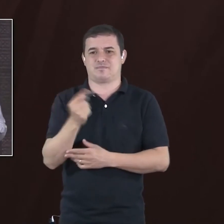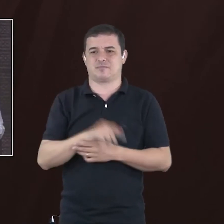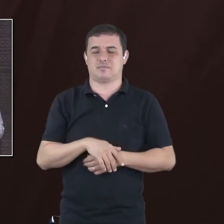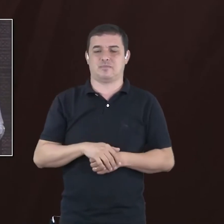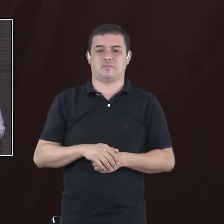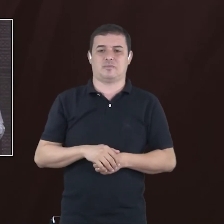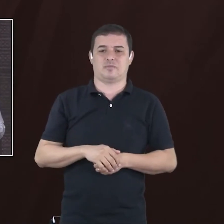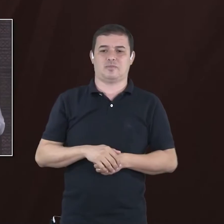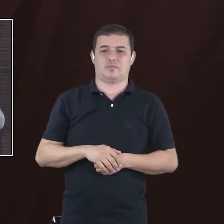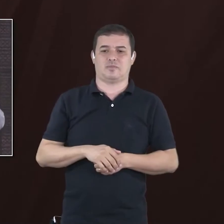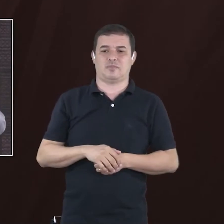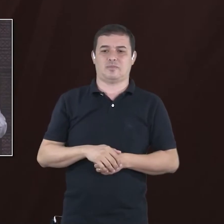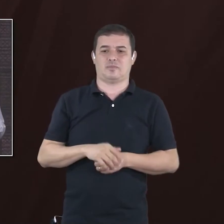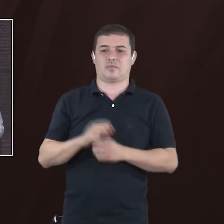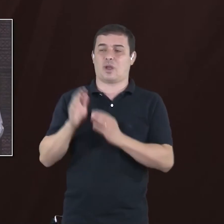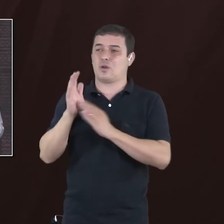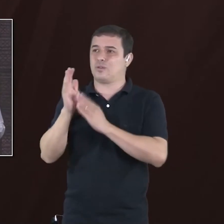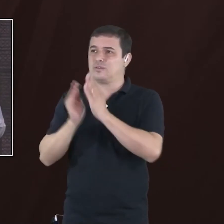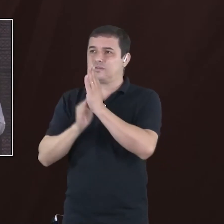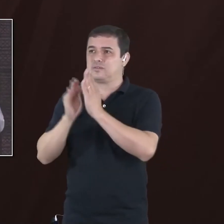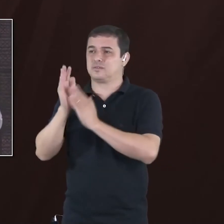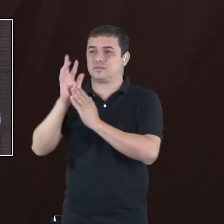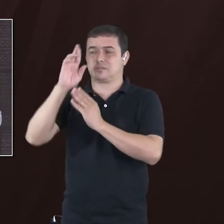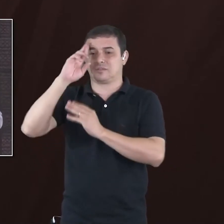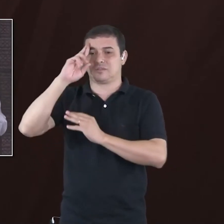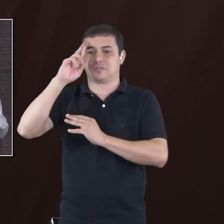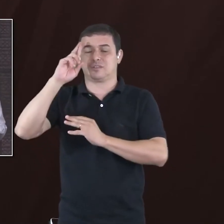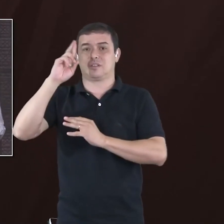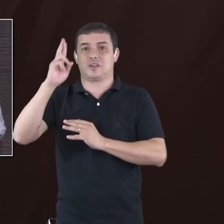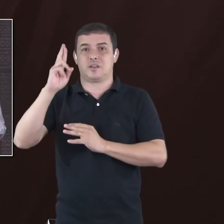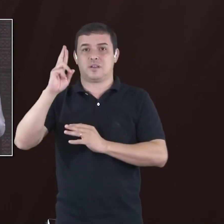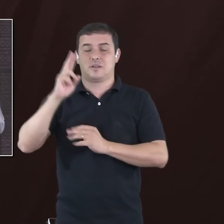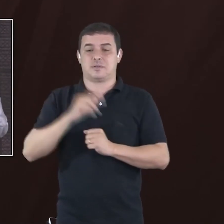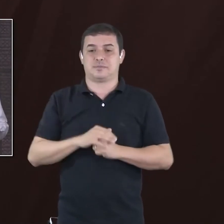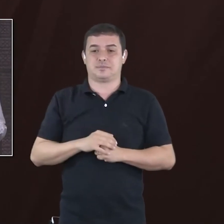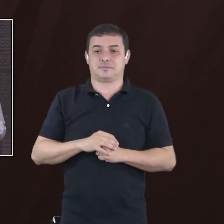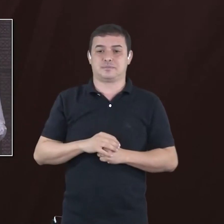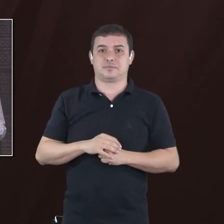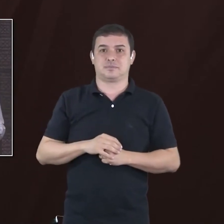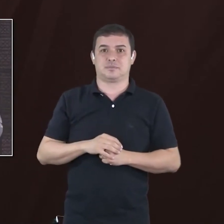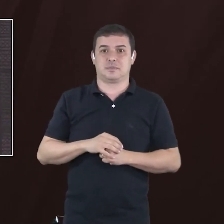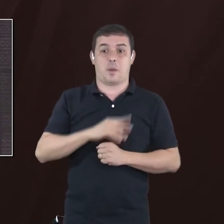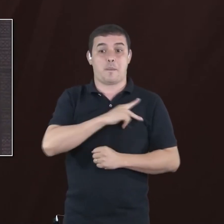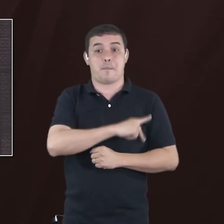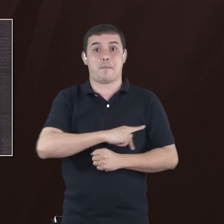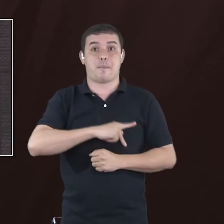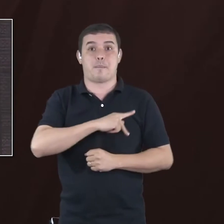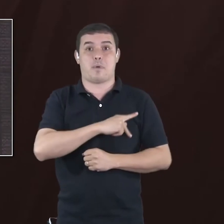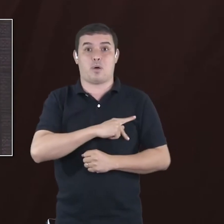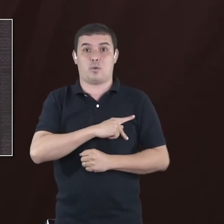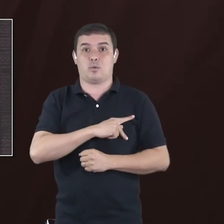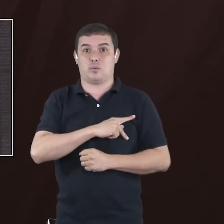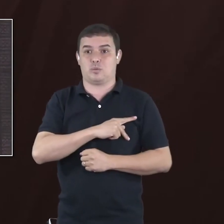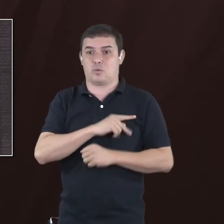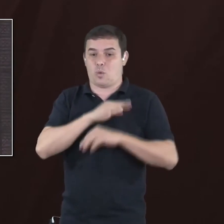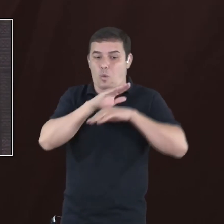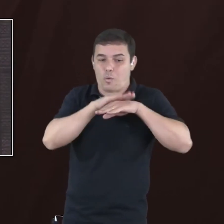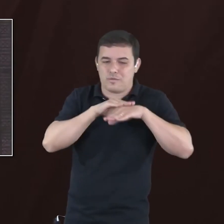a Deus, eu descobri que Deus providenciou um conforto. Dá uma olhada em capítulo